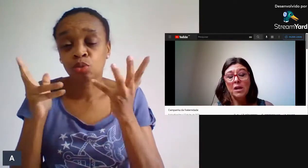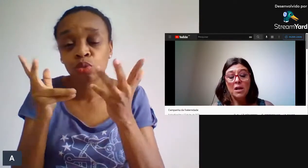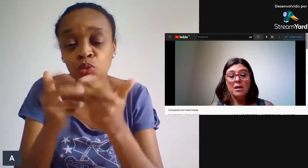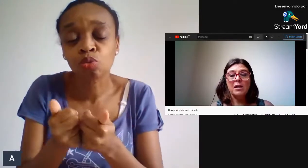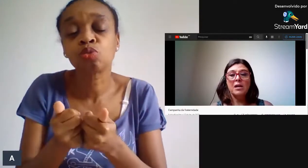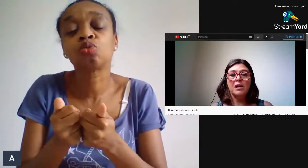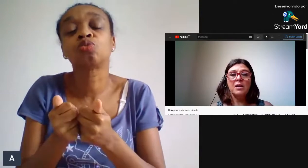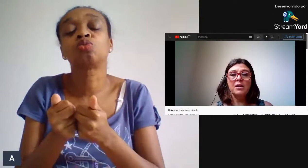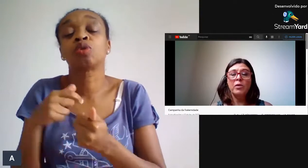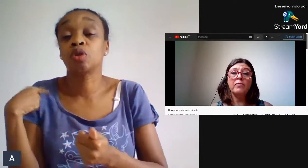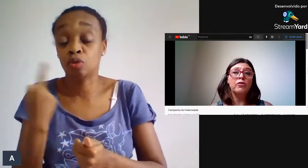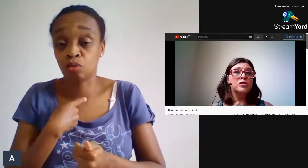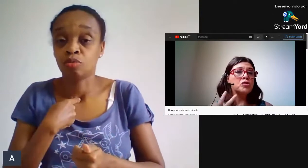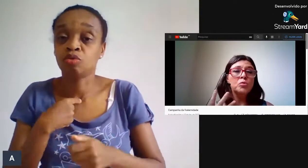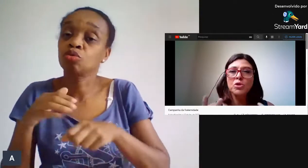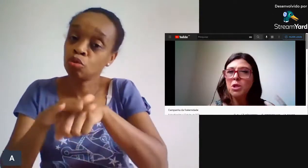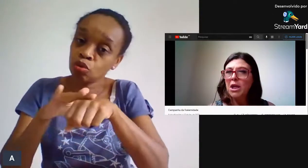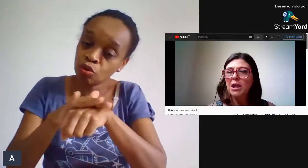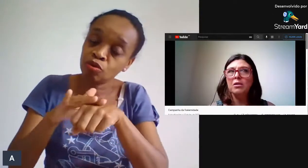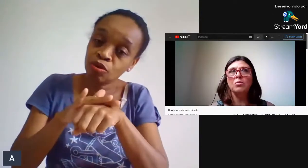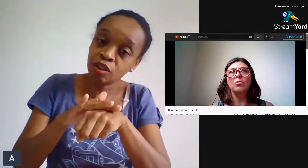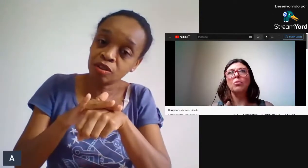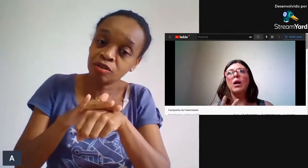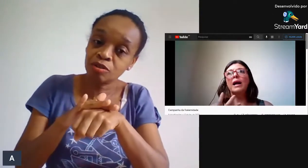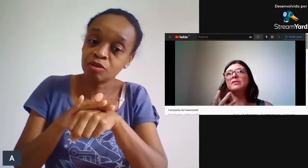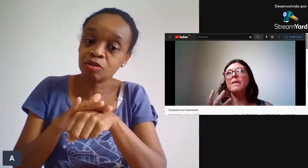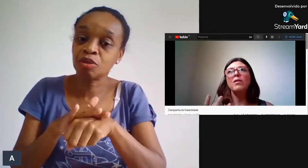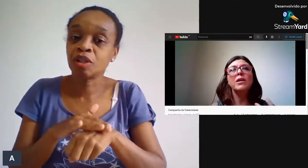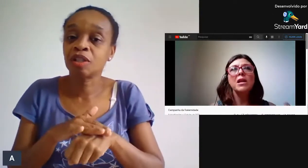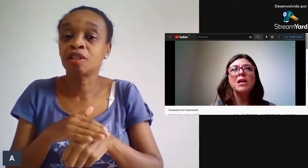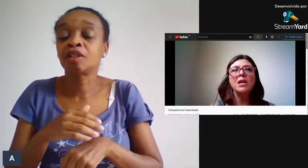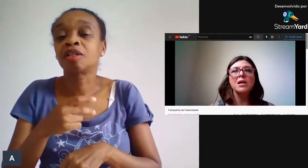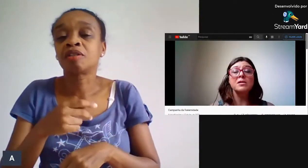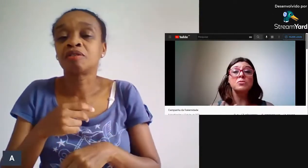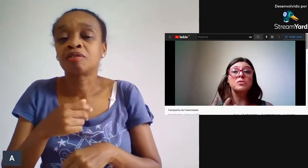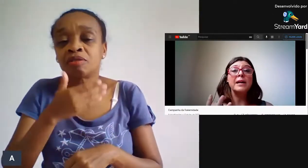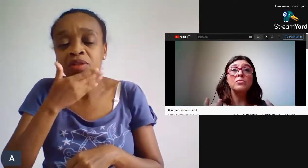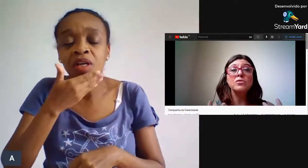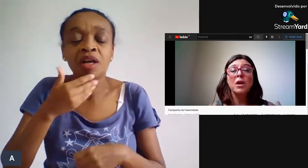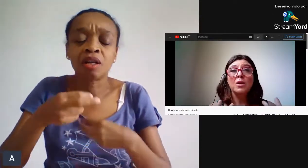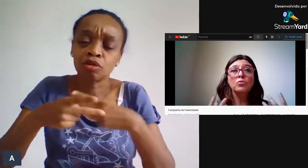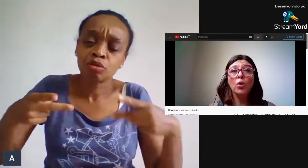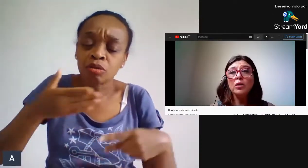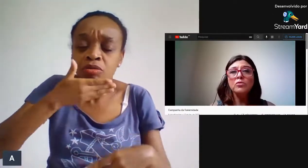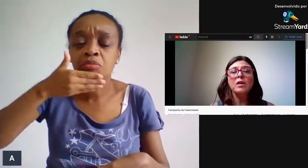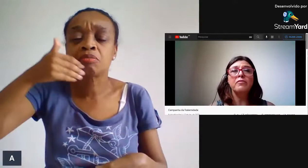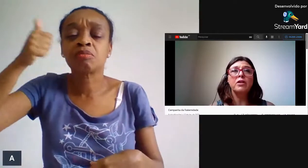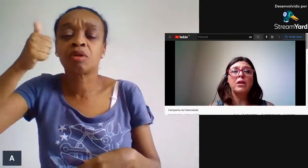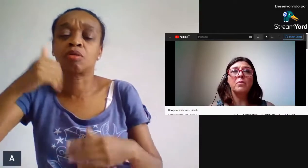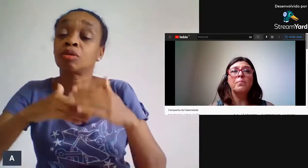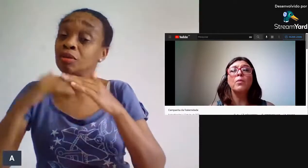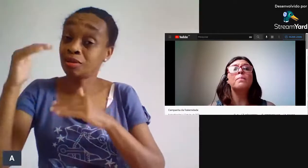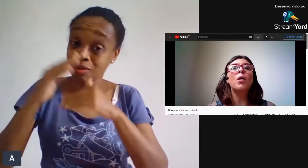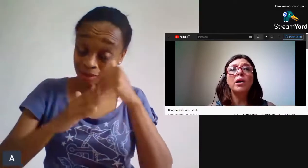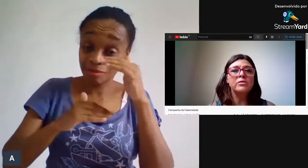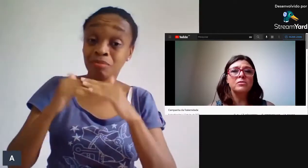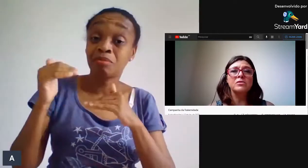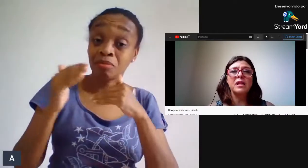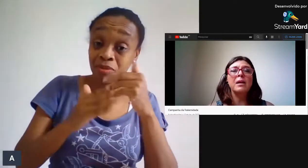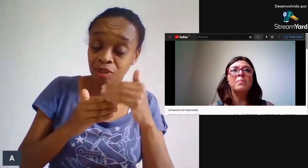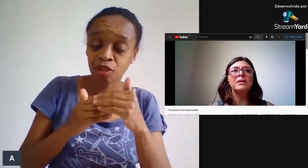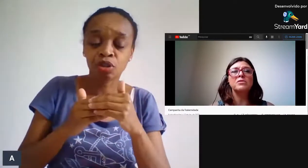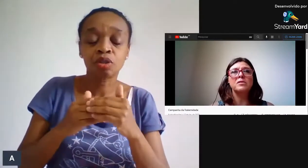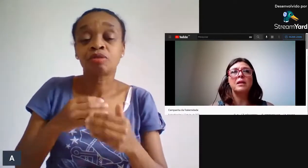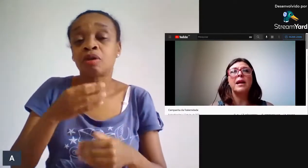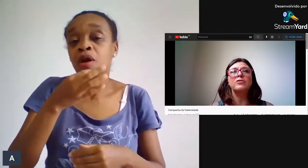educação. E o que for discutido, as melhorias, os atos todos que forem